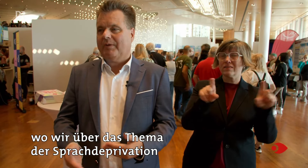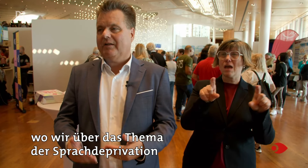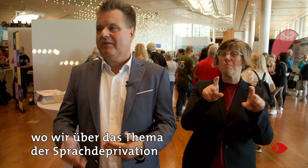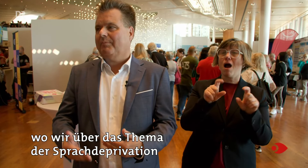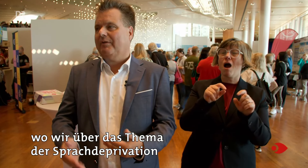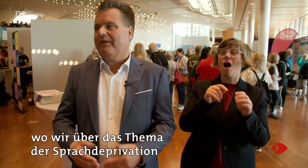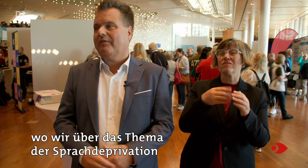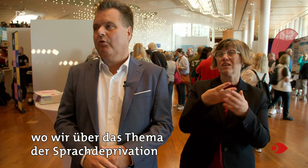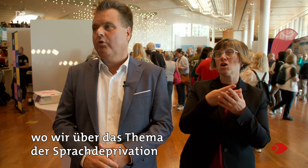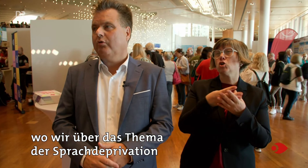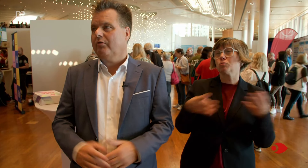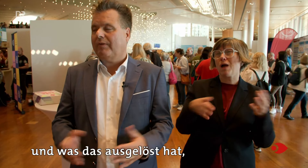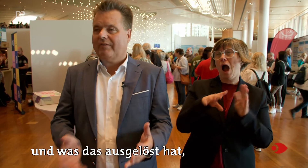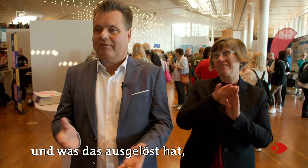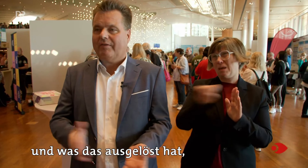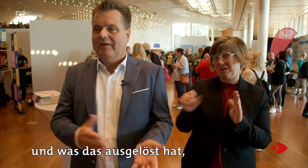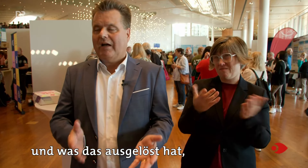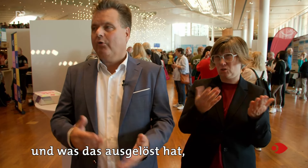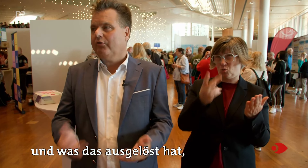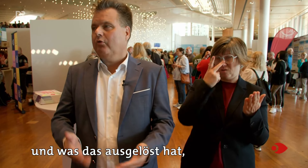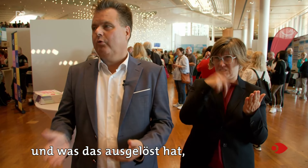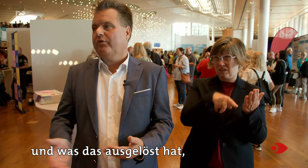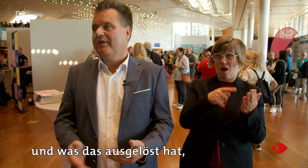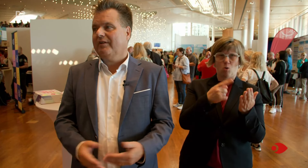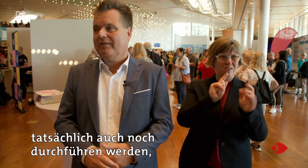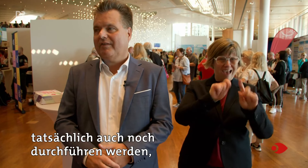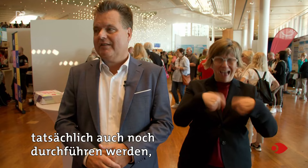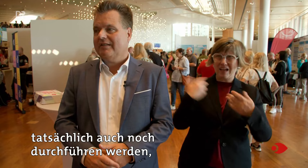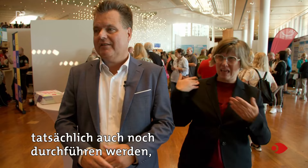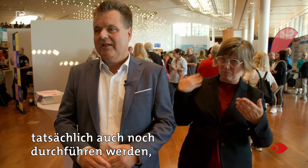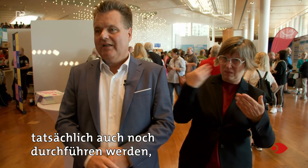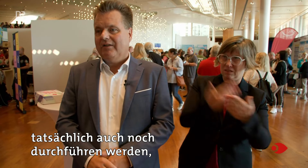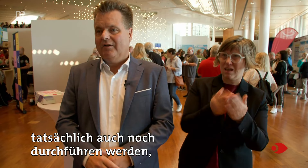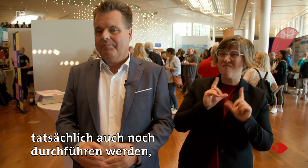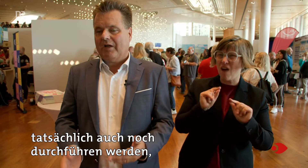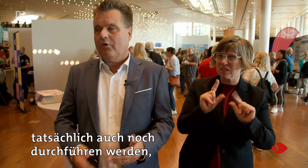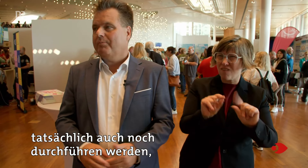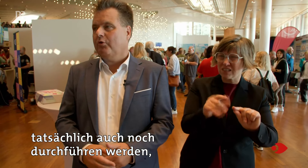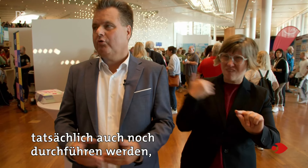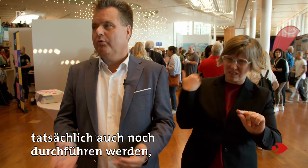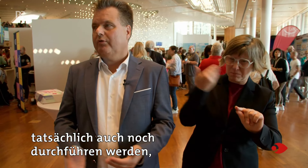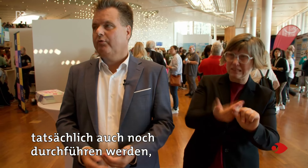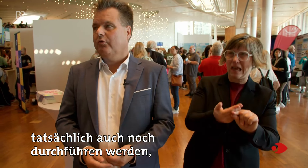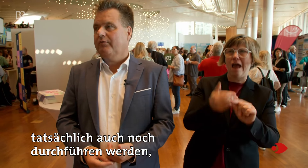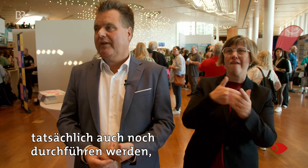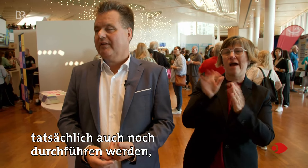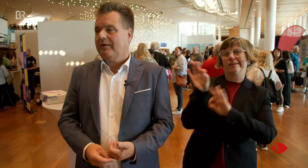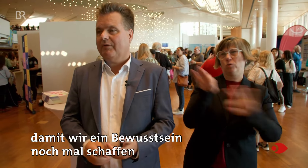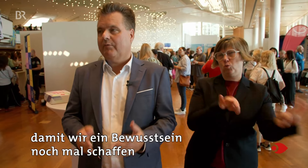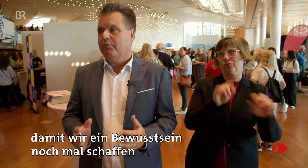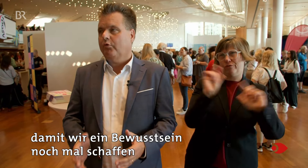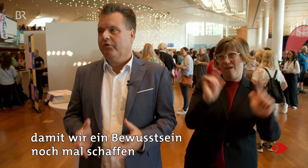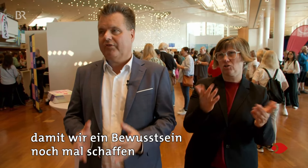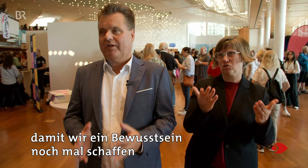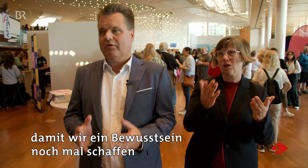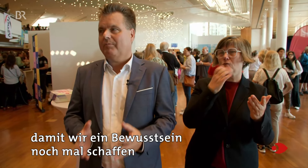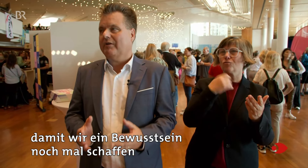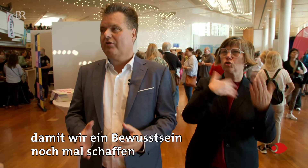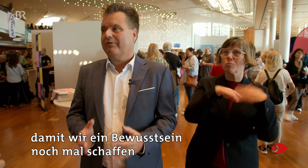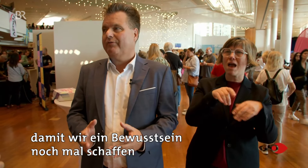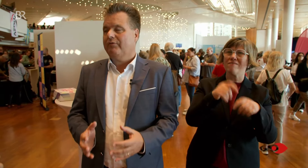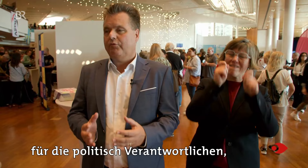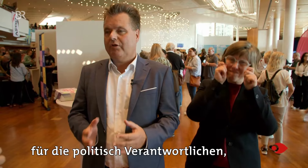der Sprachdeprivation und was das ausgelöst hat, tatsächlich auch noch durchführen werden, damit wir ein Bewusstsein